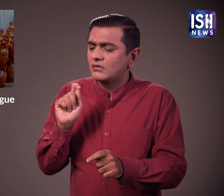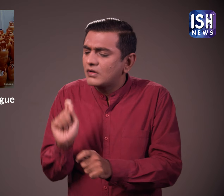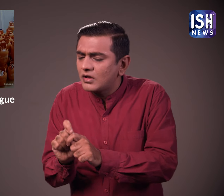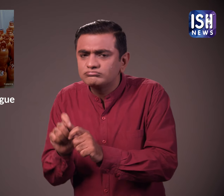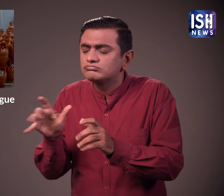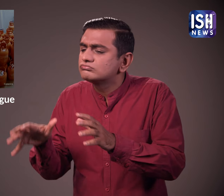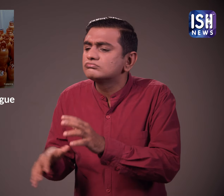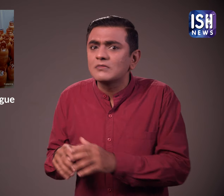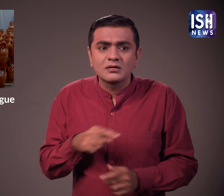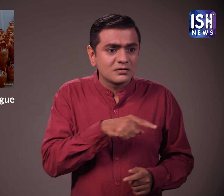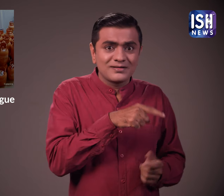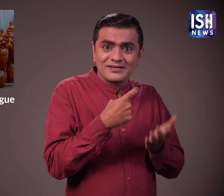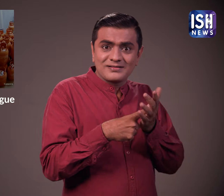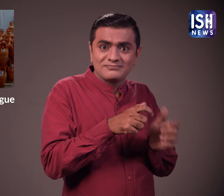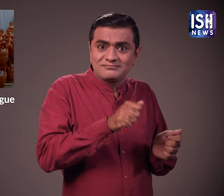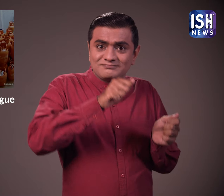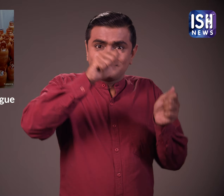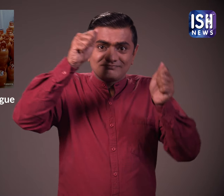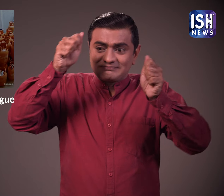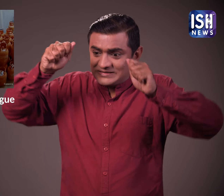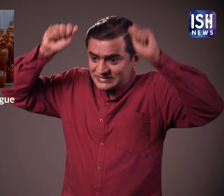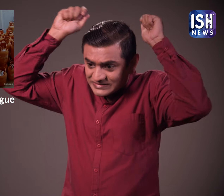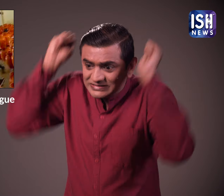इब्राहिम के सर पर अधिक्तम बल से प्रहार कर दिया